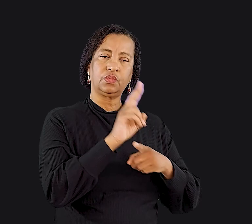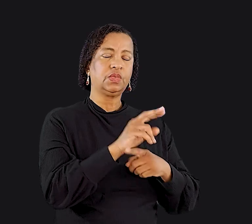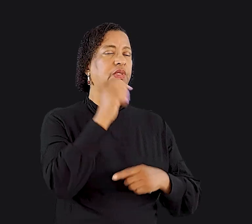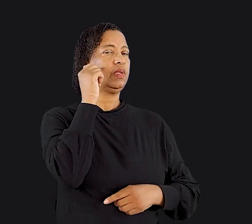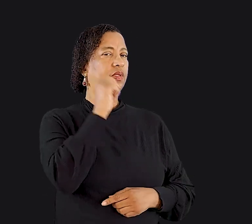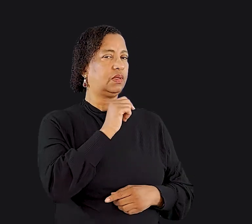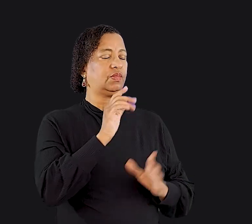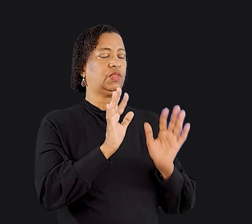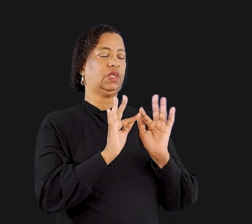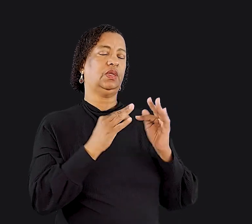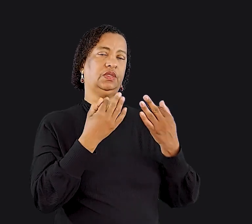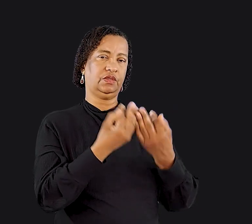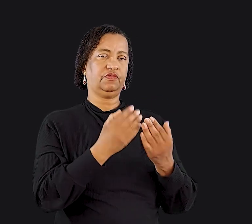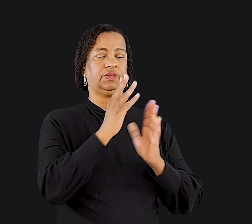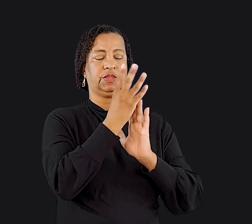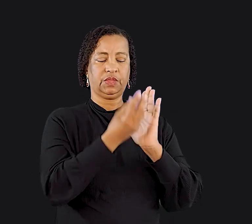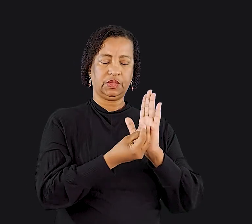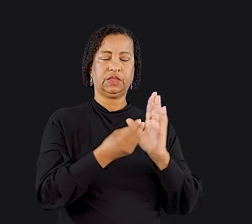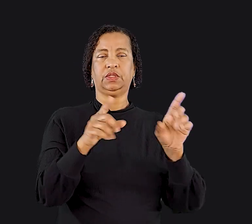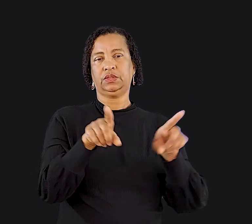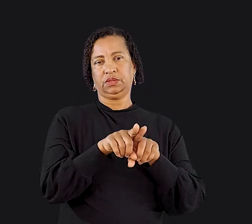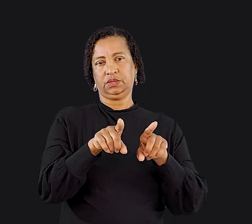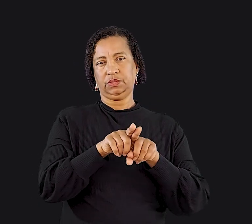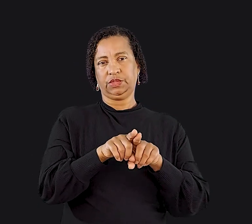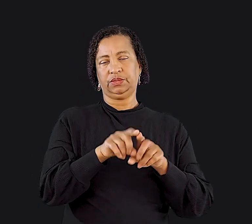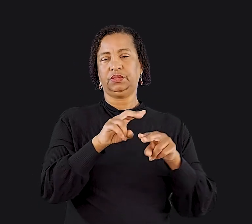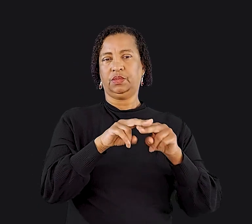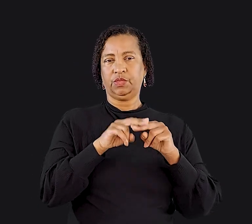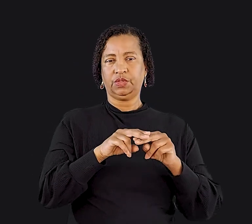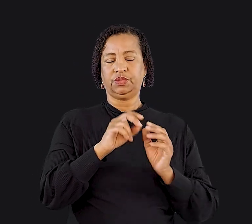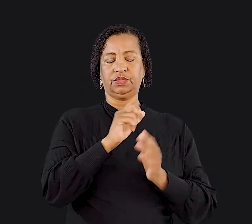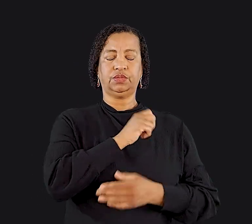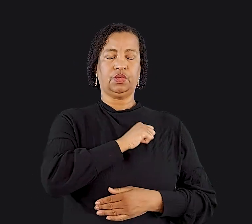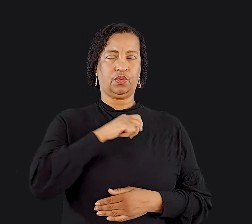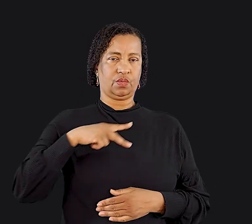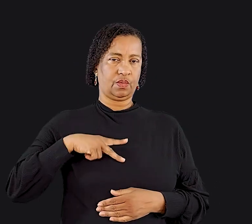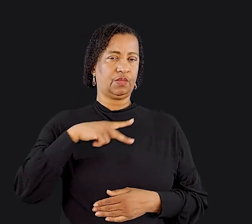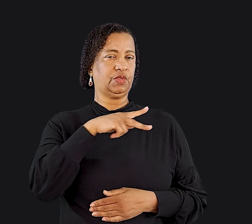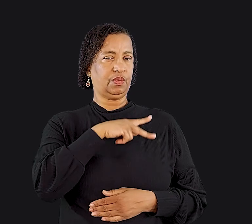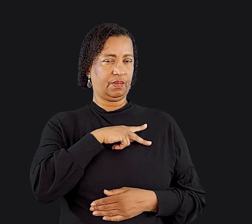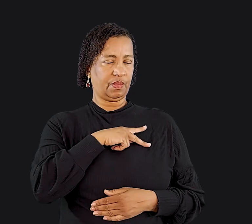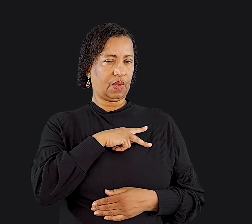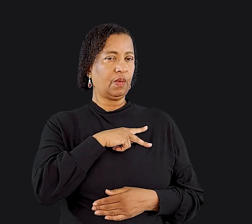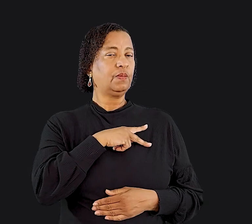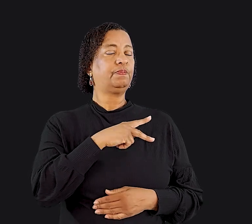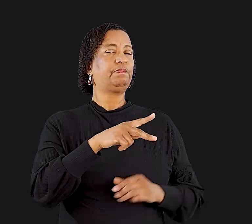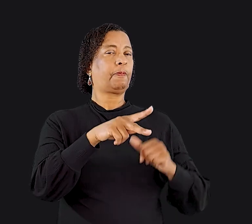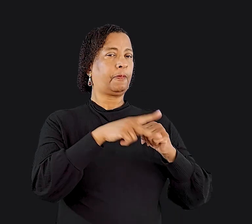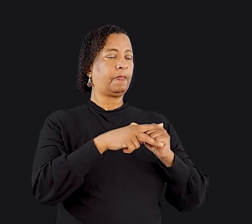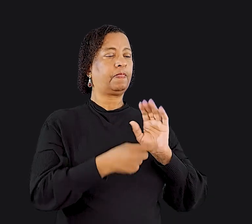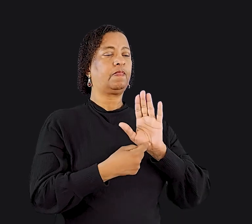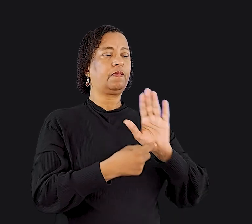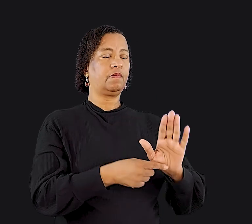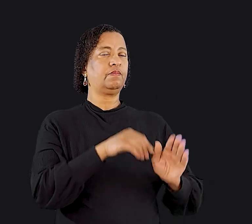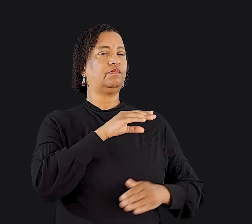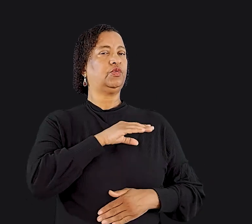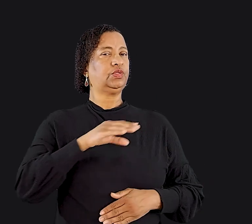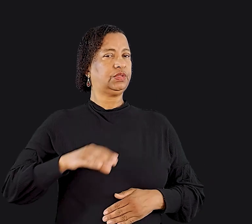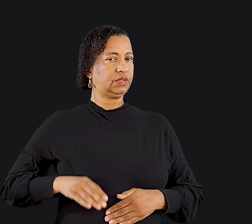sua mulher, sua família e sua igreja. Para isso, os apóstolos Paulo e Pedro apontam Cristo e a igreja como modelo